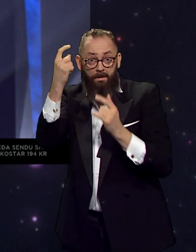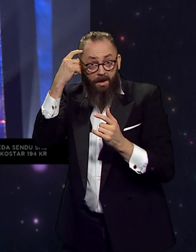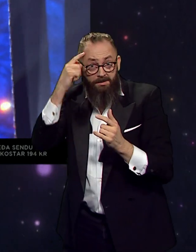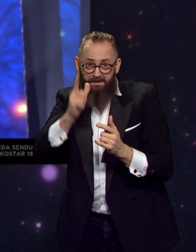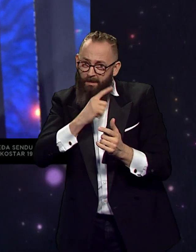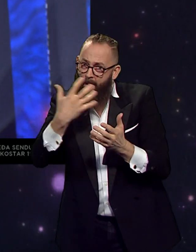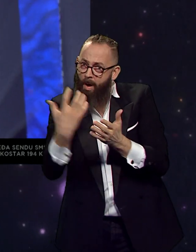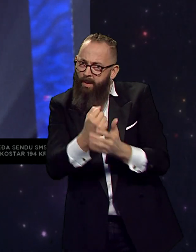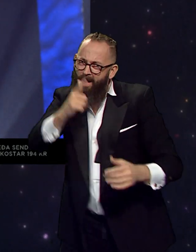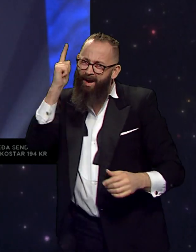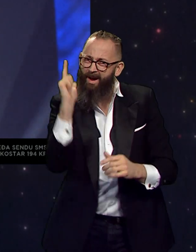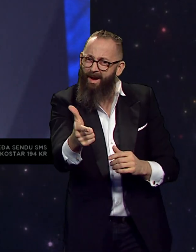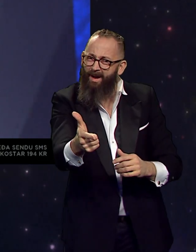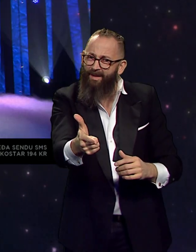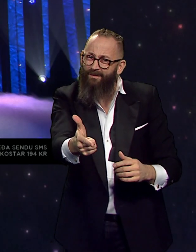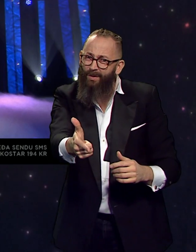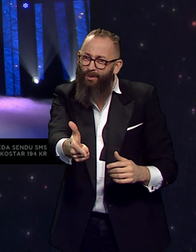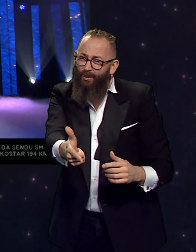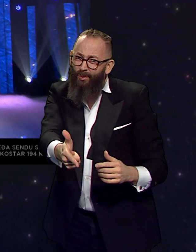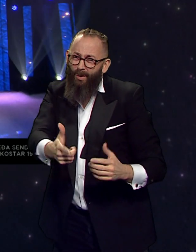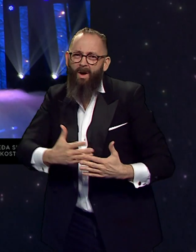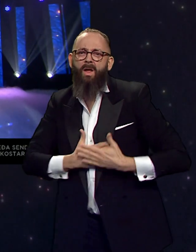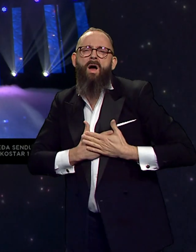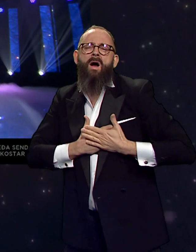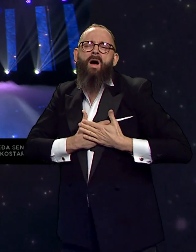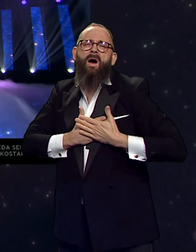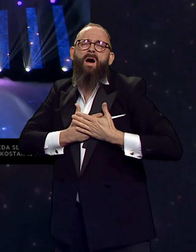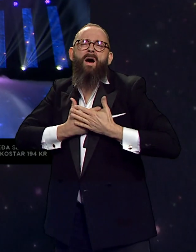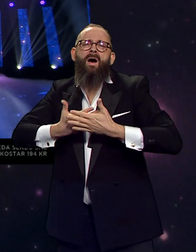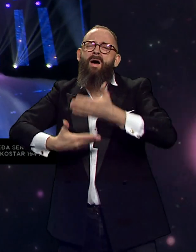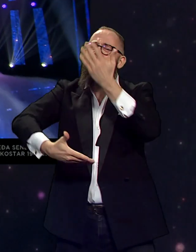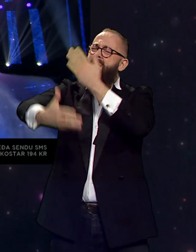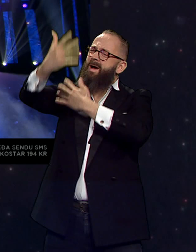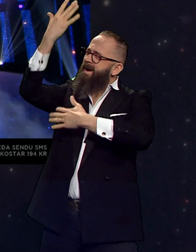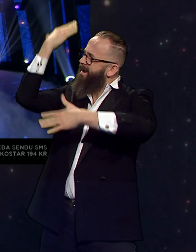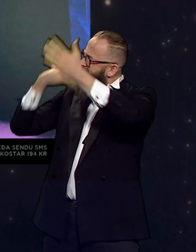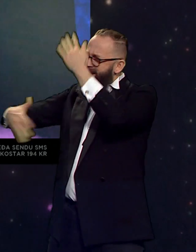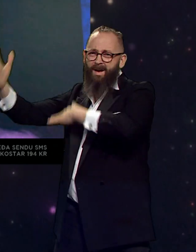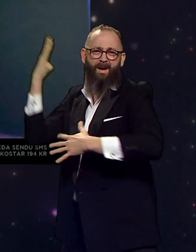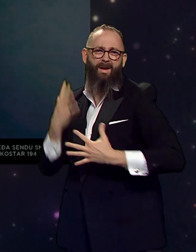finnum kannski eftir það sem þýðir allt en enginn